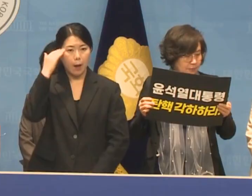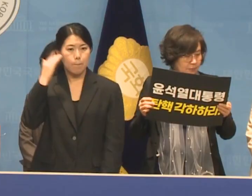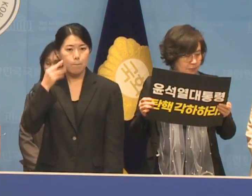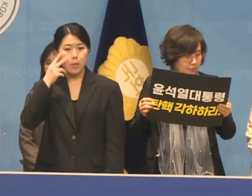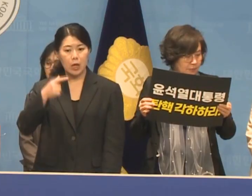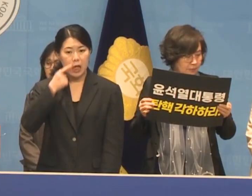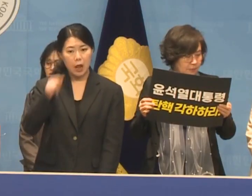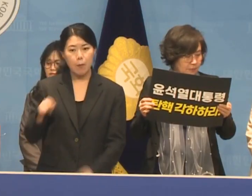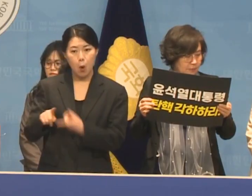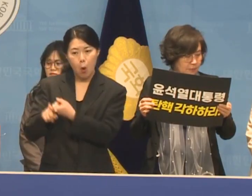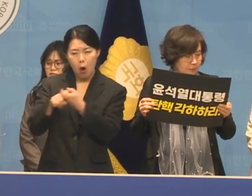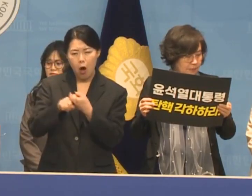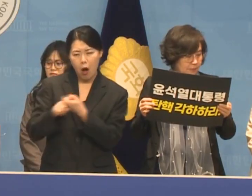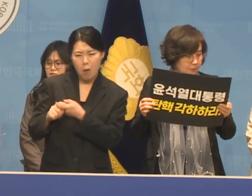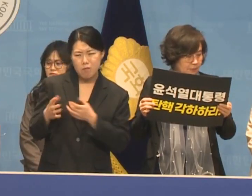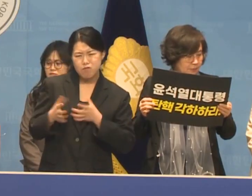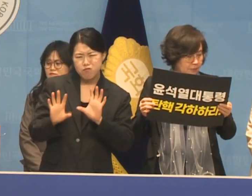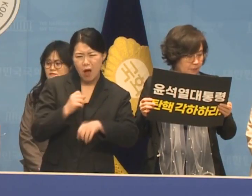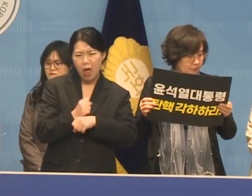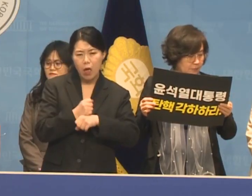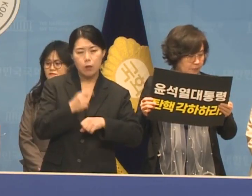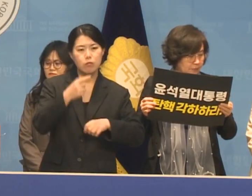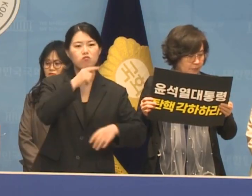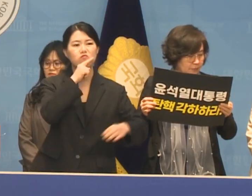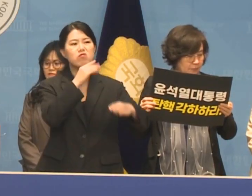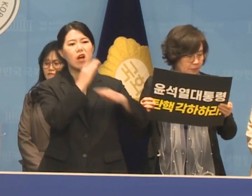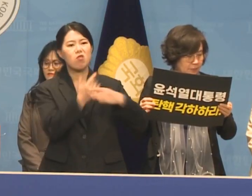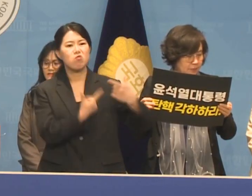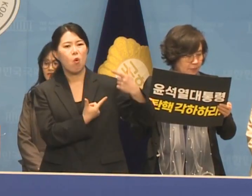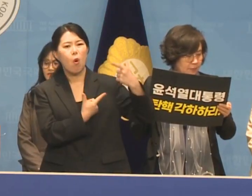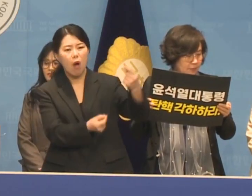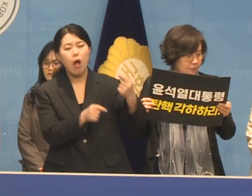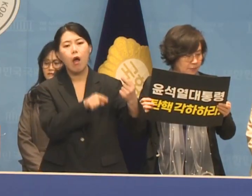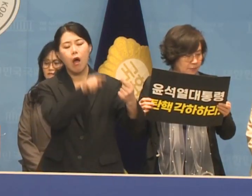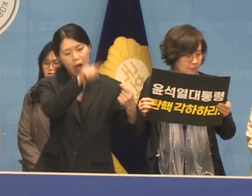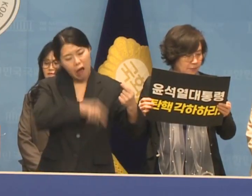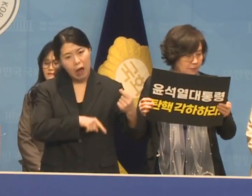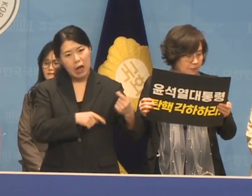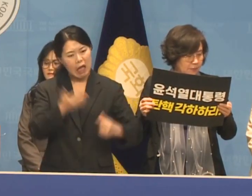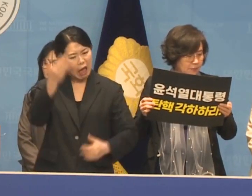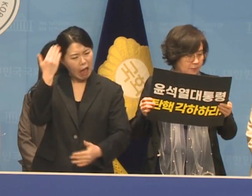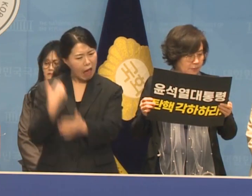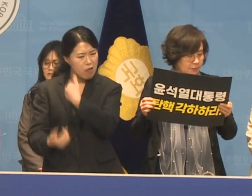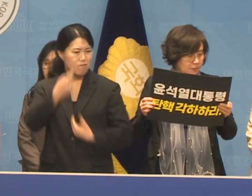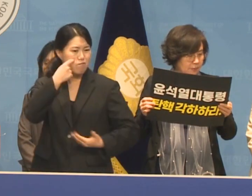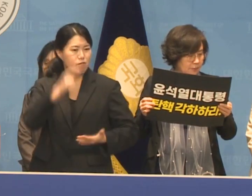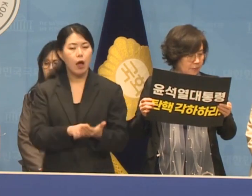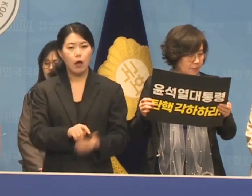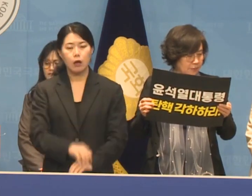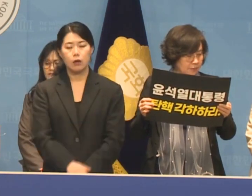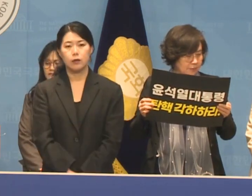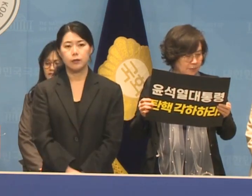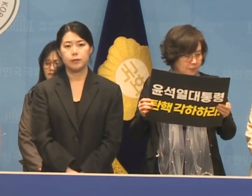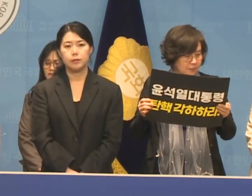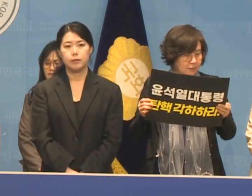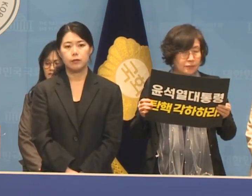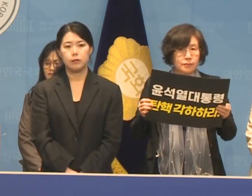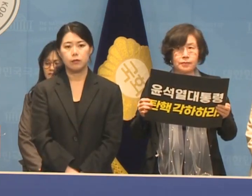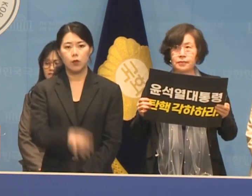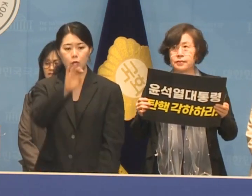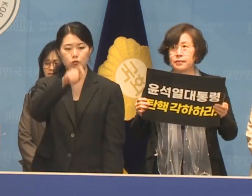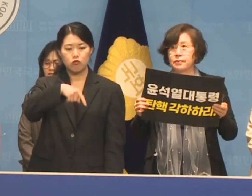동맹을 무너뜨리려는 북한 정권과 한몸통인 것이 오래전에 드러난 사실입니다.